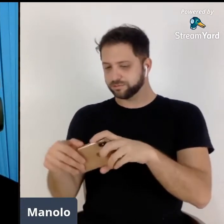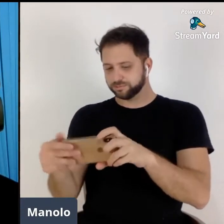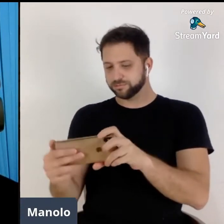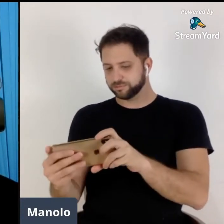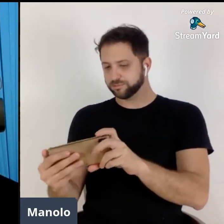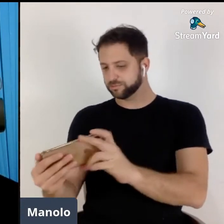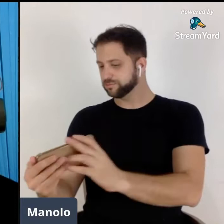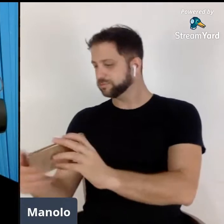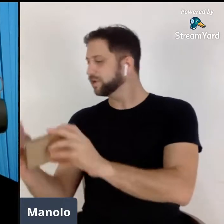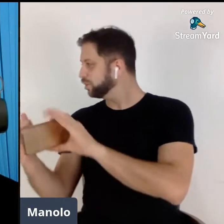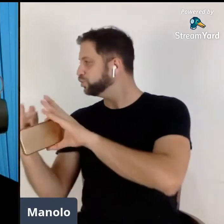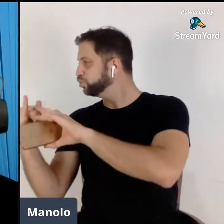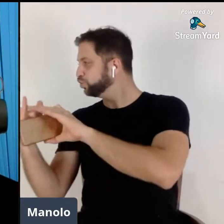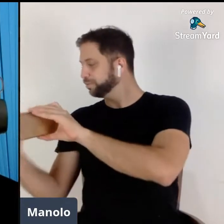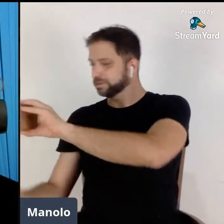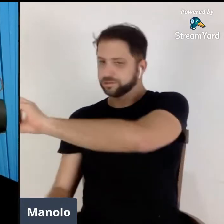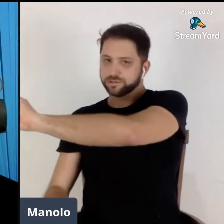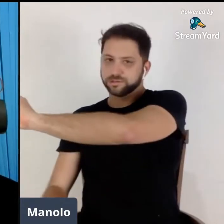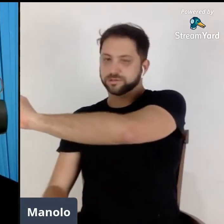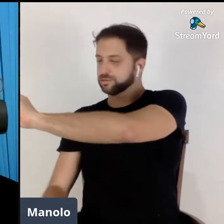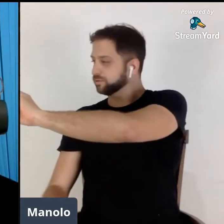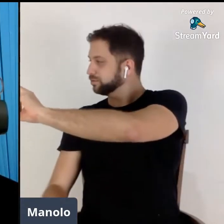câmera.